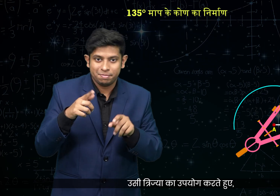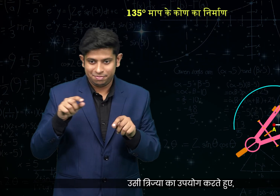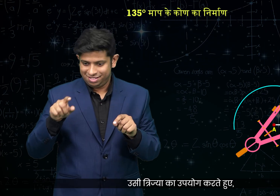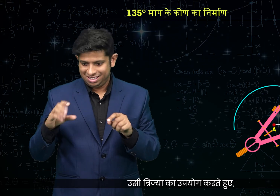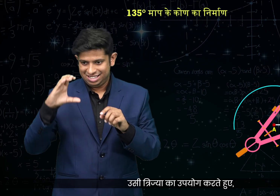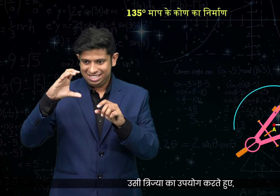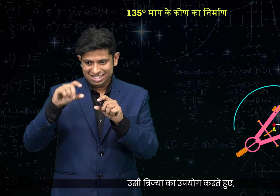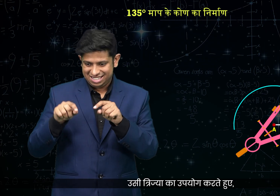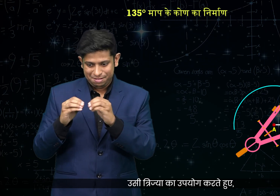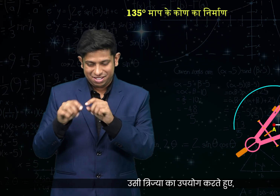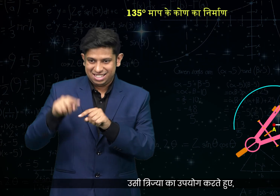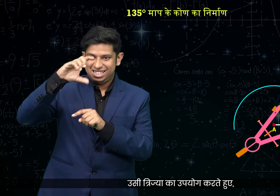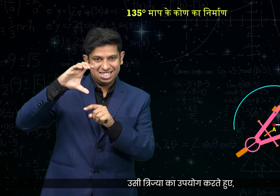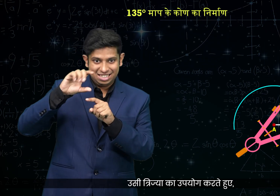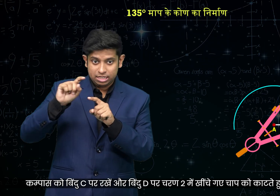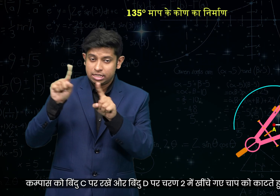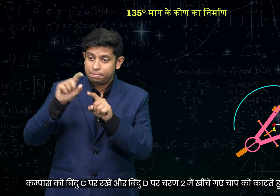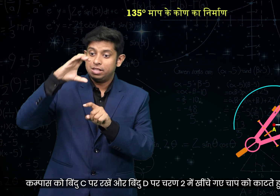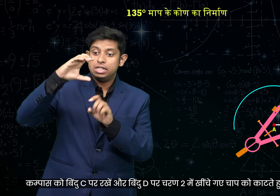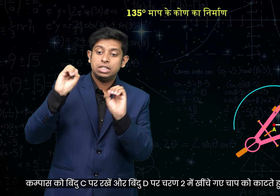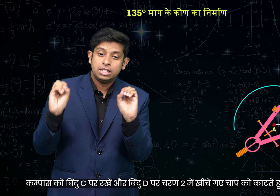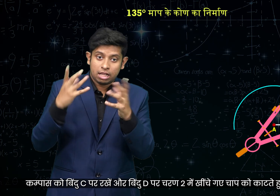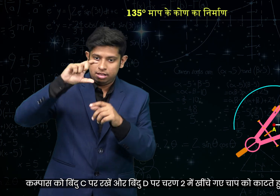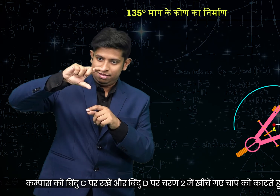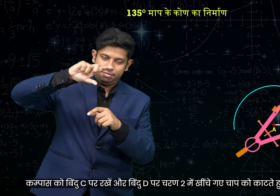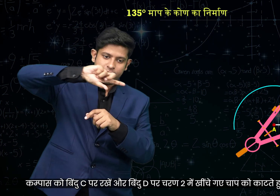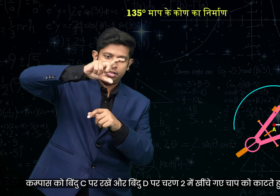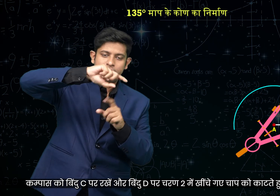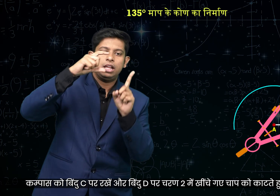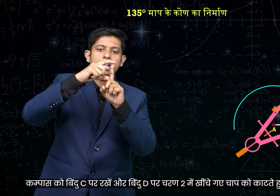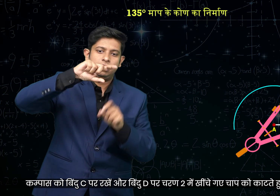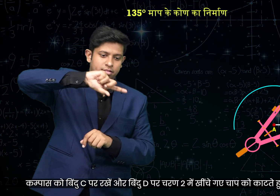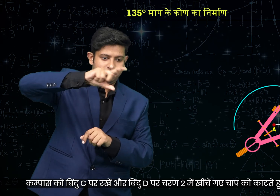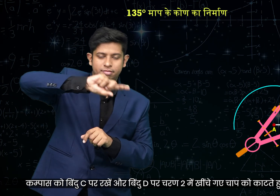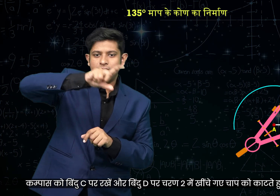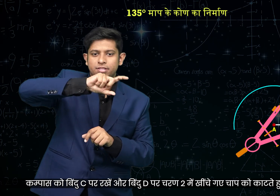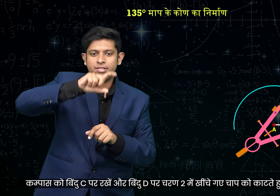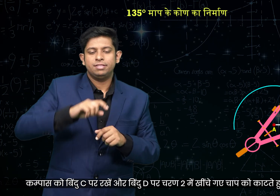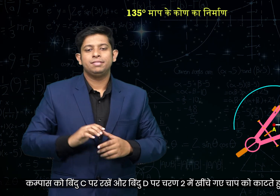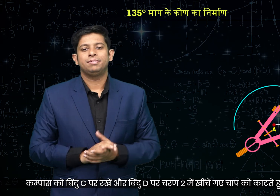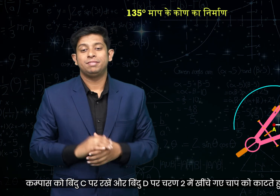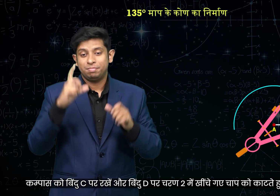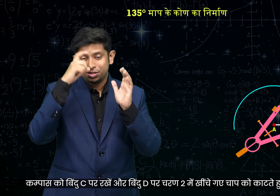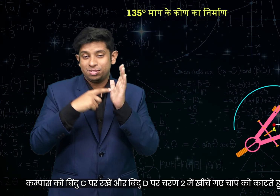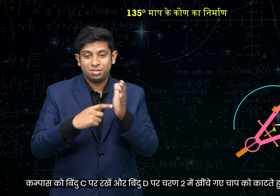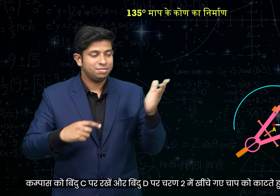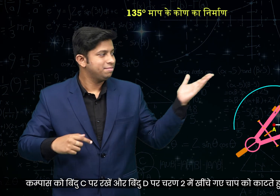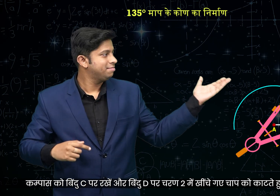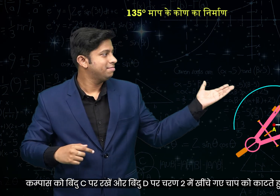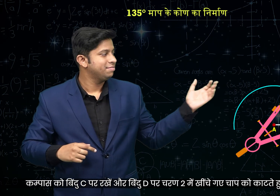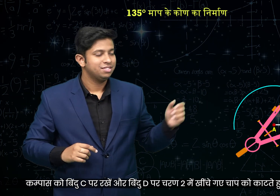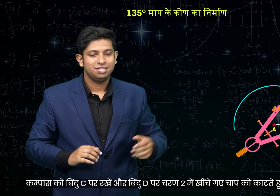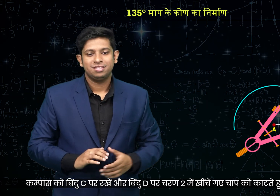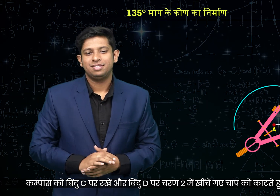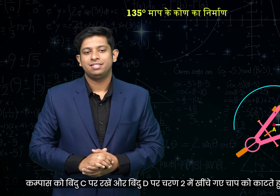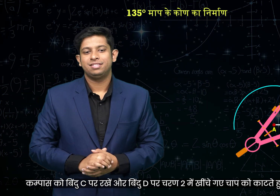उसी त्रिज्या का उपयोग करते हुए कंपास को बिंदु C पर रखें और बिंदु D पर चरण